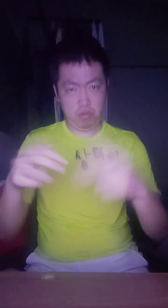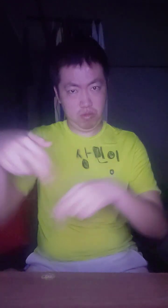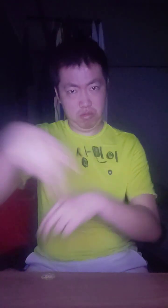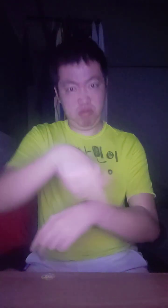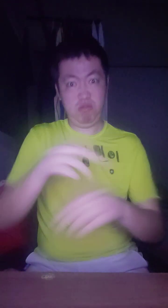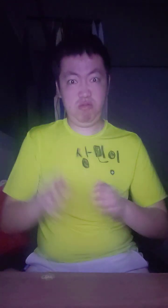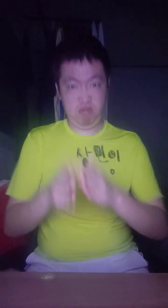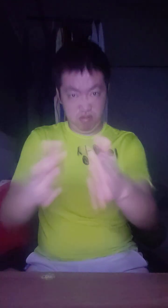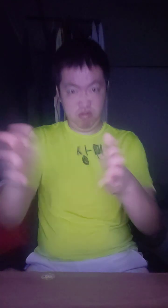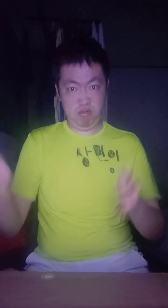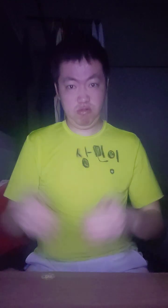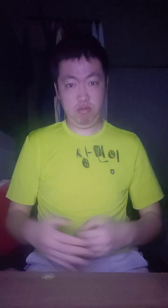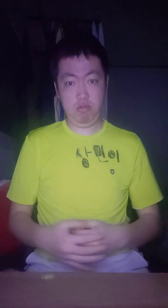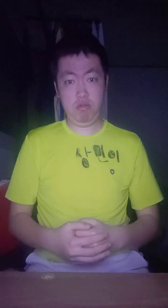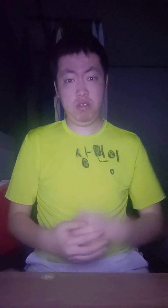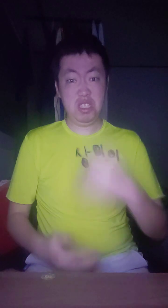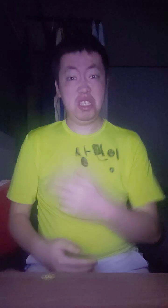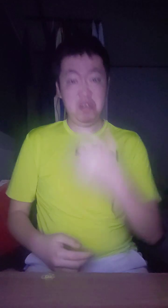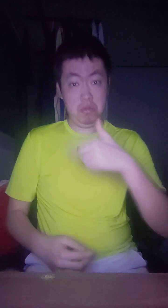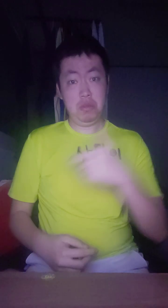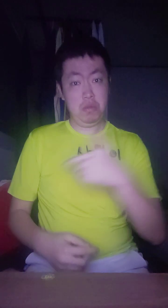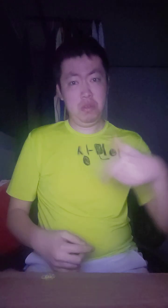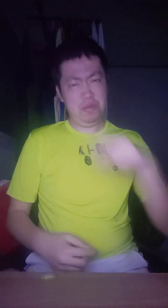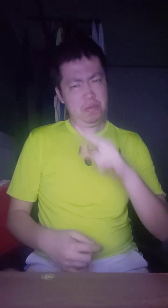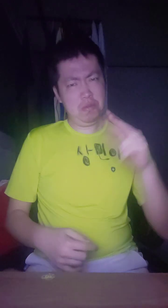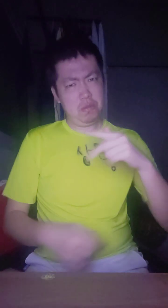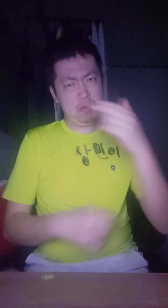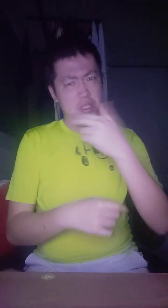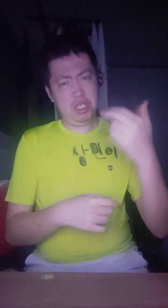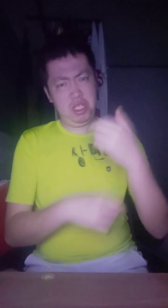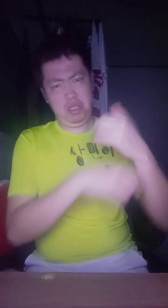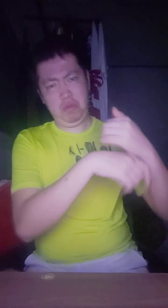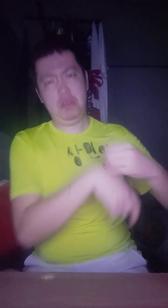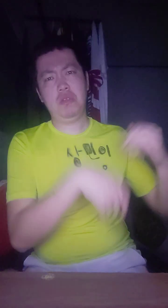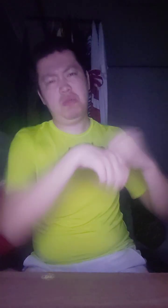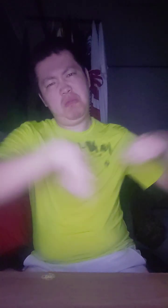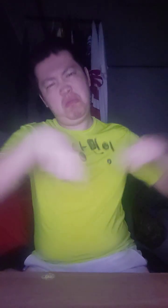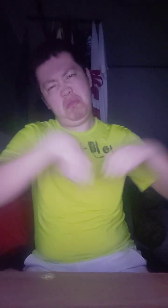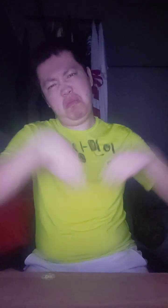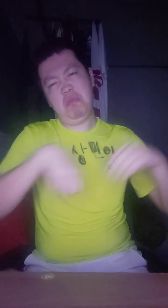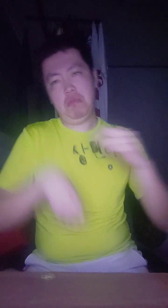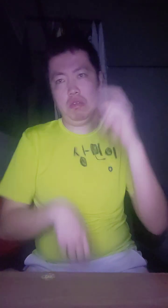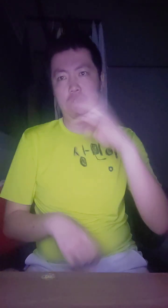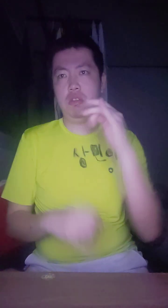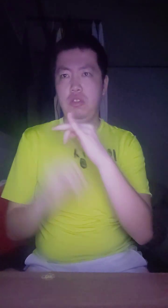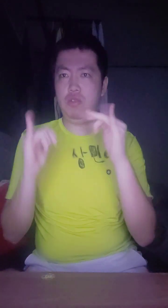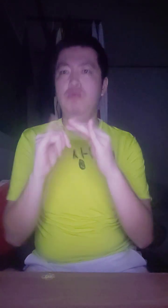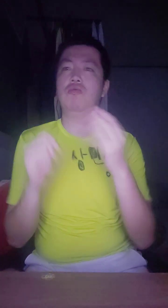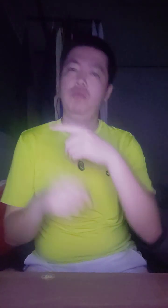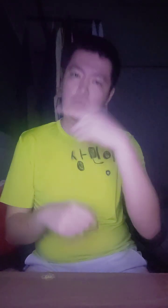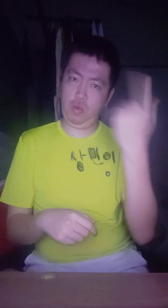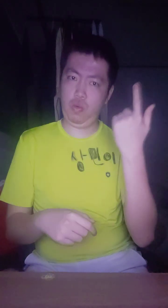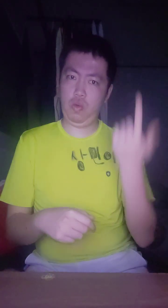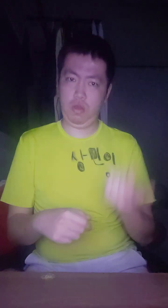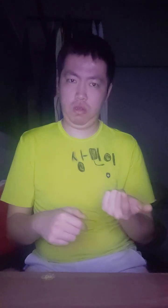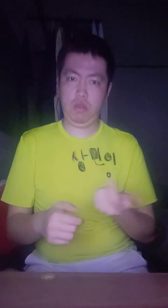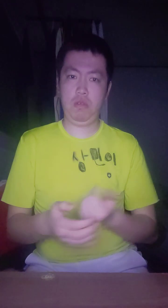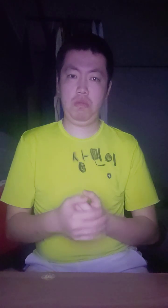건넙니다. 70대 할머니가 30대 남성 A씨로부터 폭행을 당한 건 지난 16일 오전. 일면식도